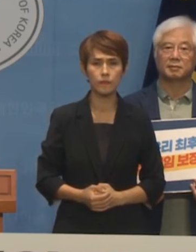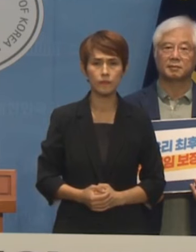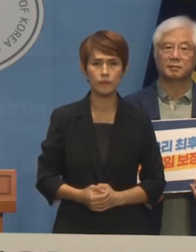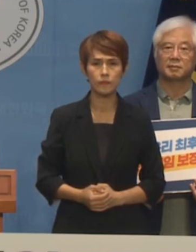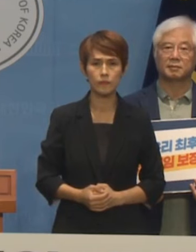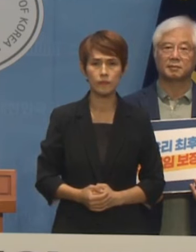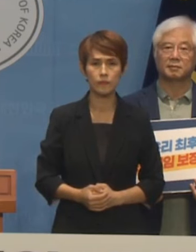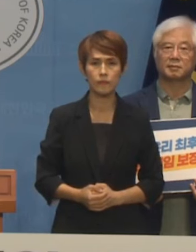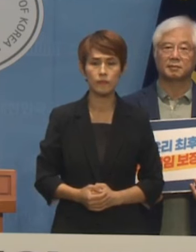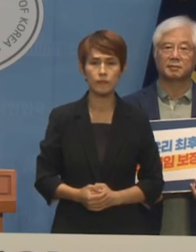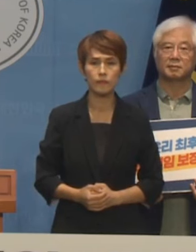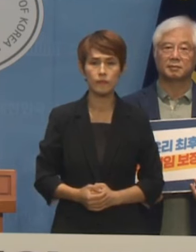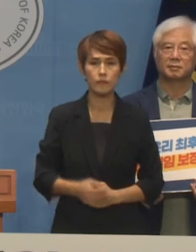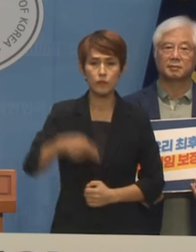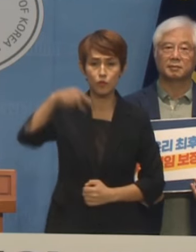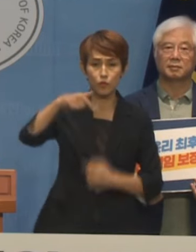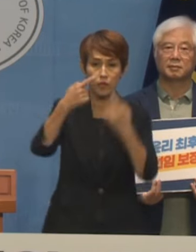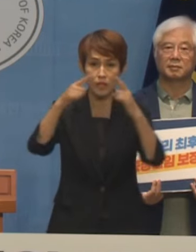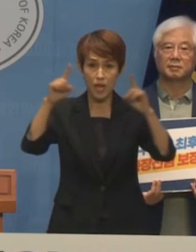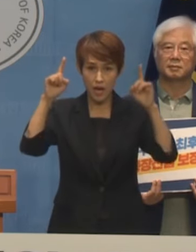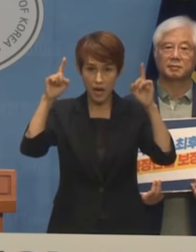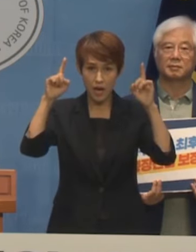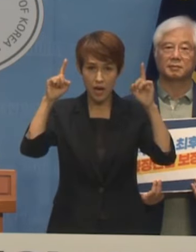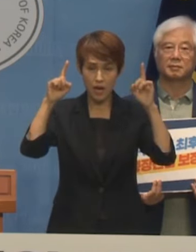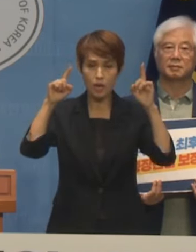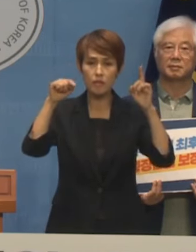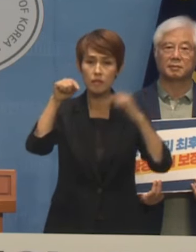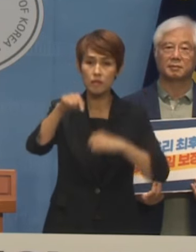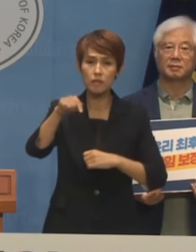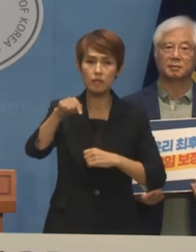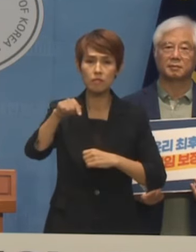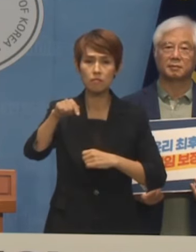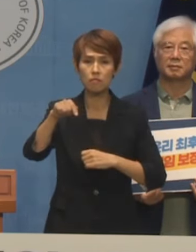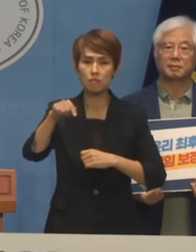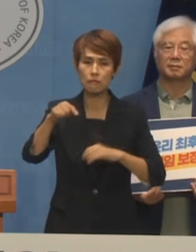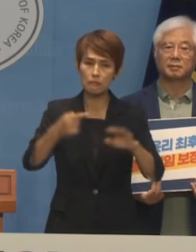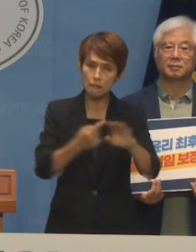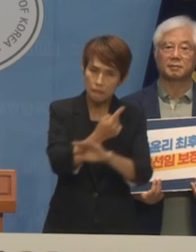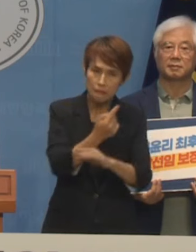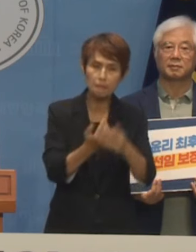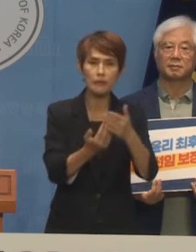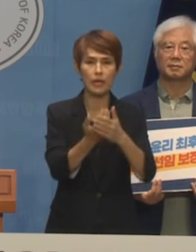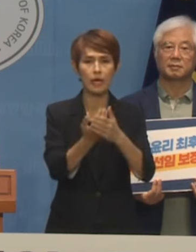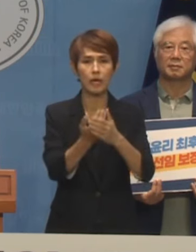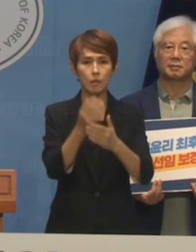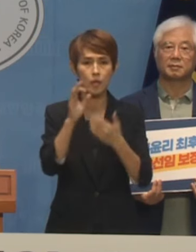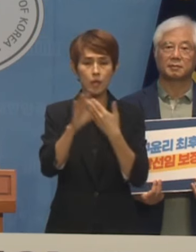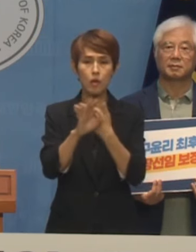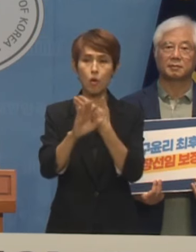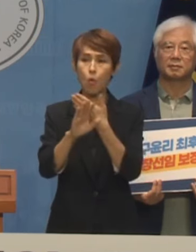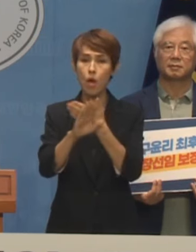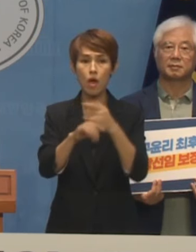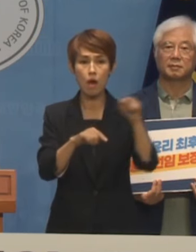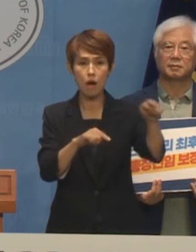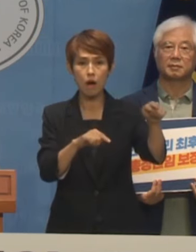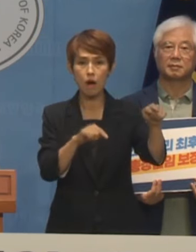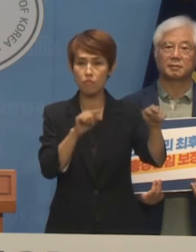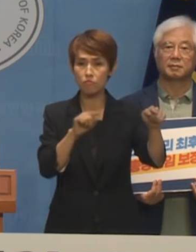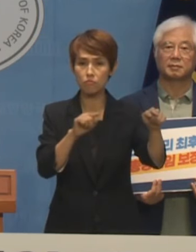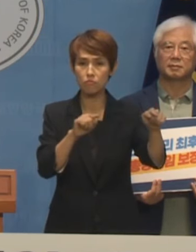언론 보도에 따르면 이미 숙명민주동문회는 예상 밖의 일이 생겼다. 만약 외부 기관의